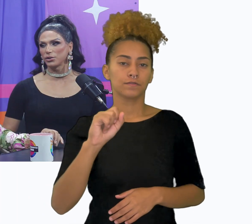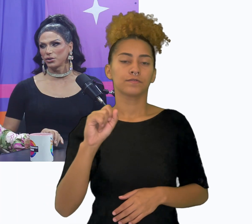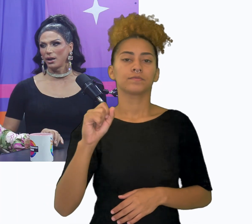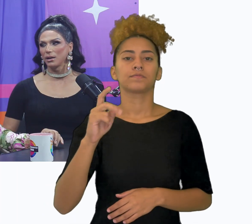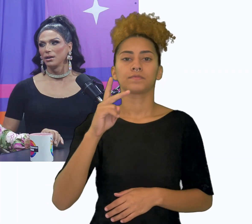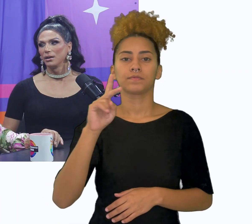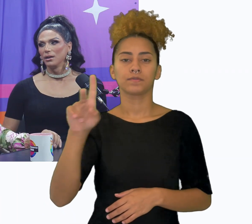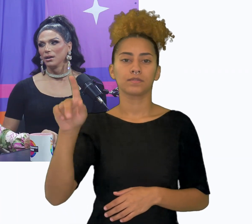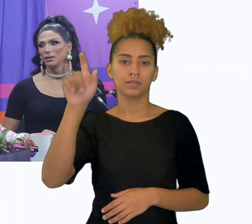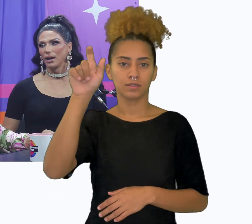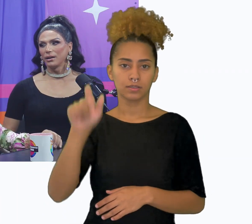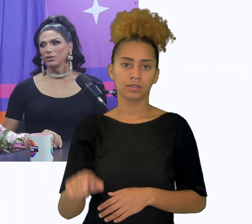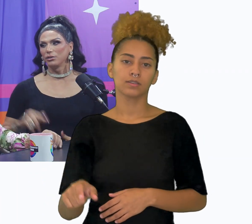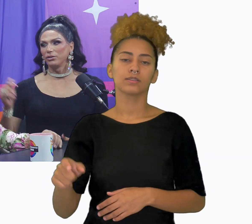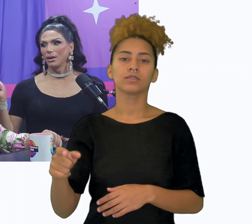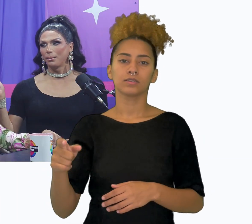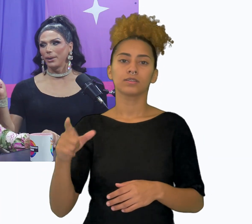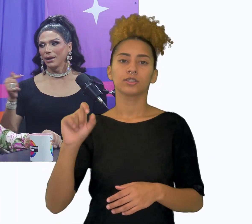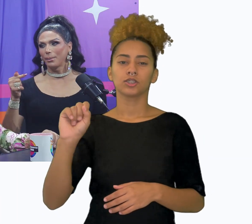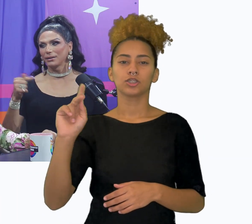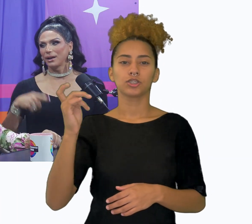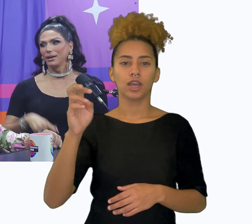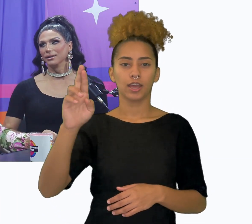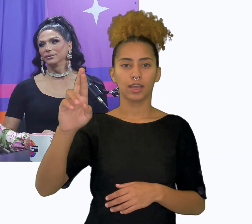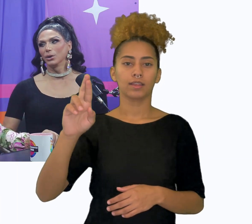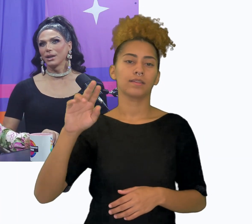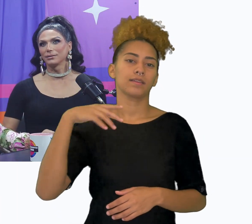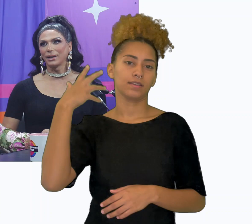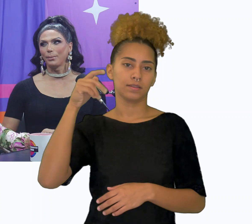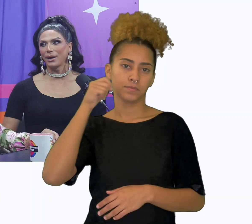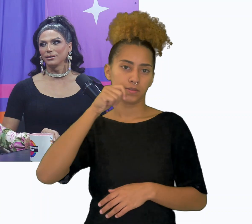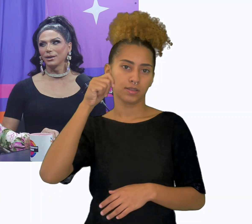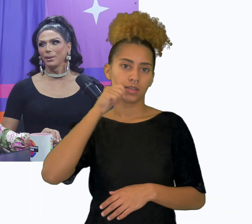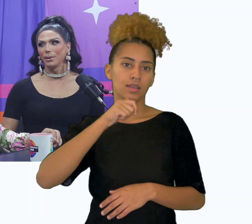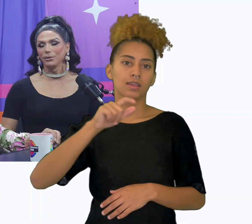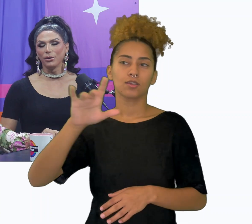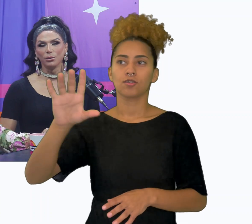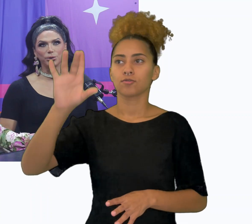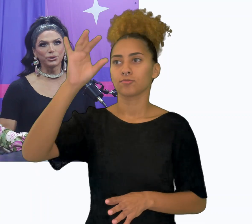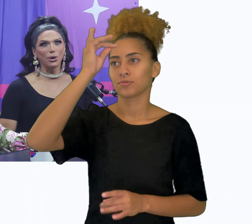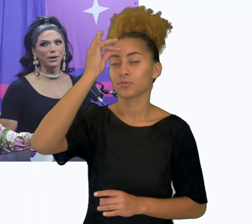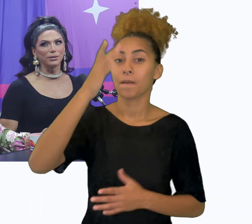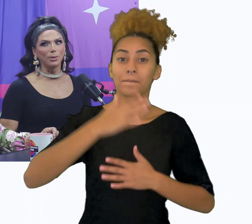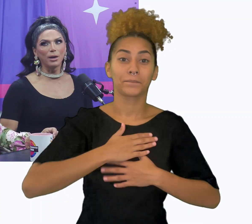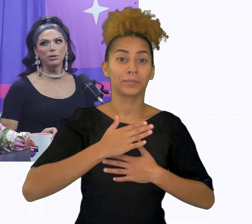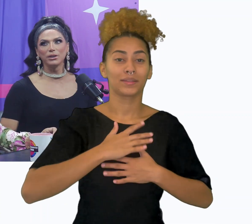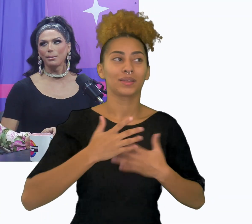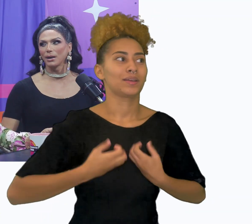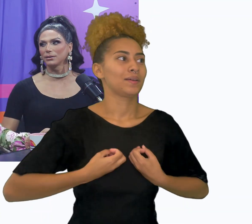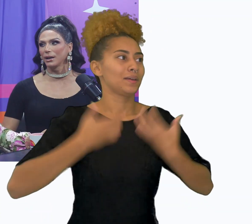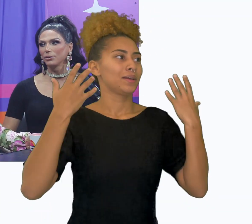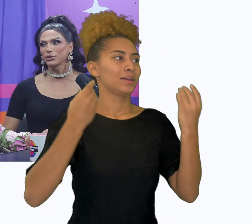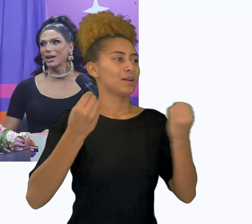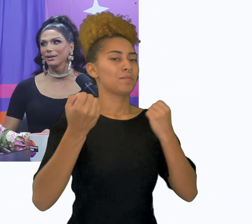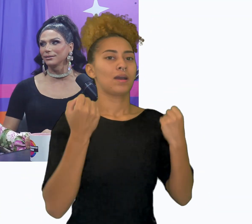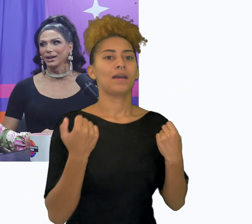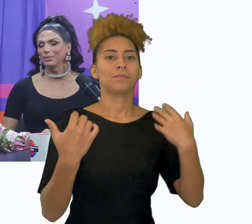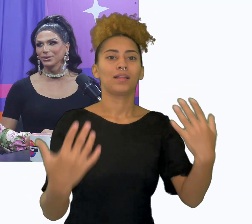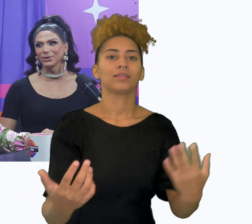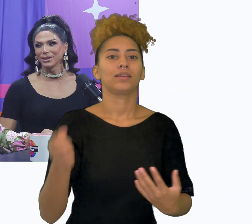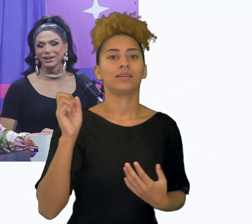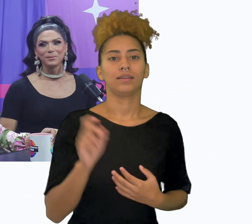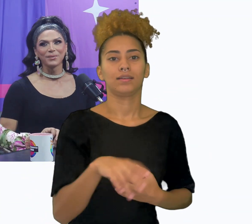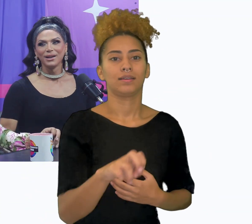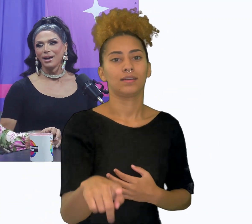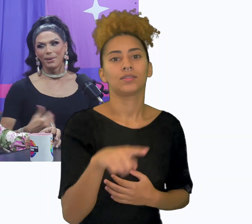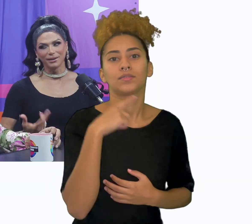número da Cher, né? Que a gente vinha pela plateia. Então assim, até pra isso também pra mim foi um choque. Como é que eu vou vir da plateia, não vou chegar a tempo, não